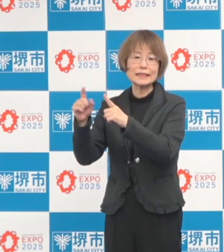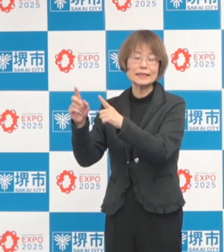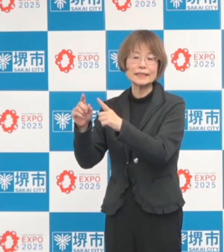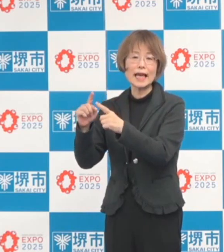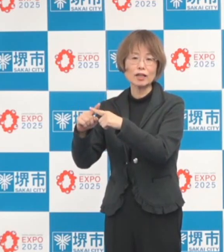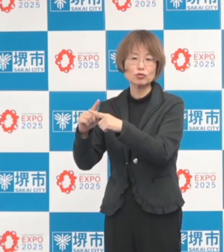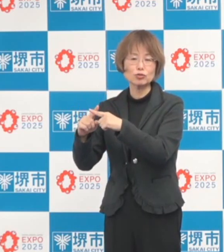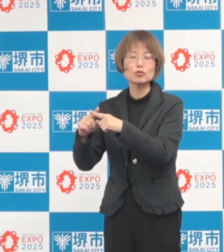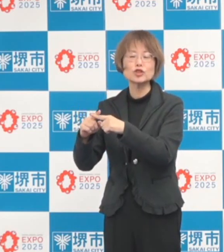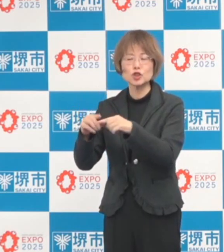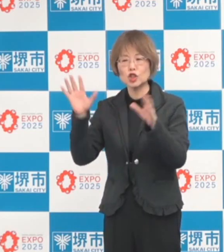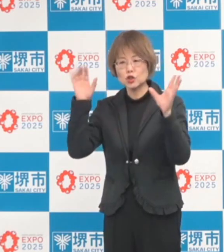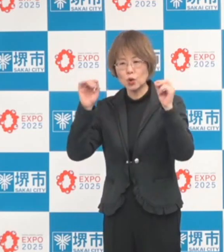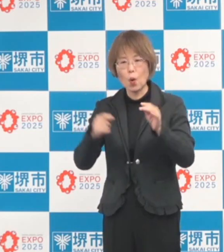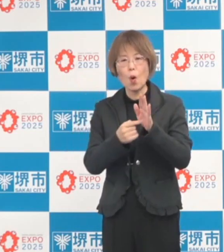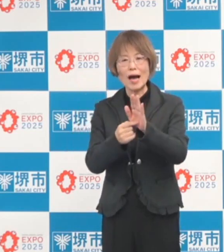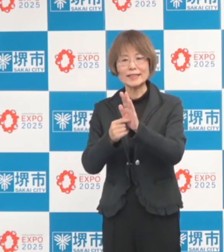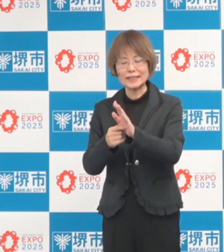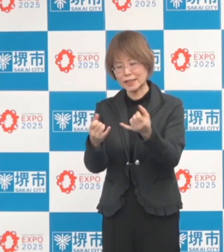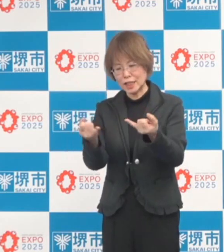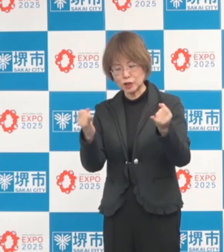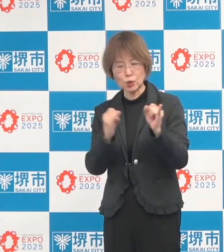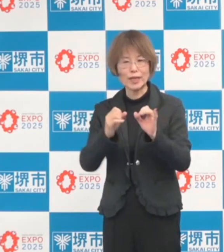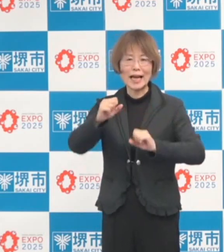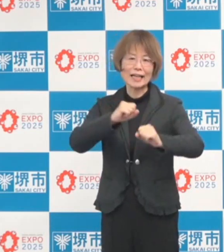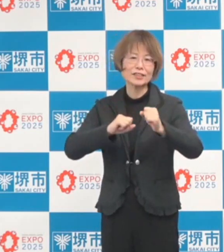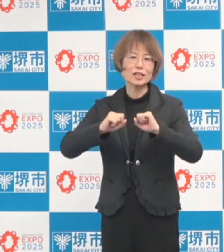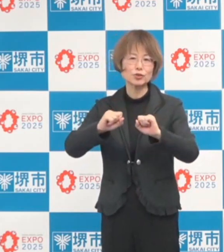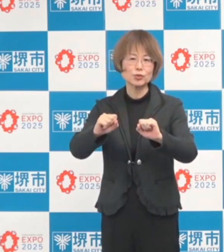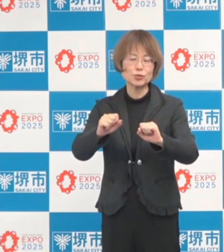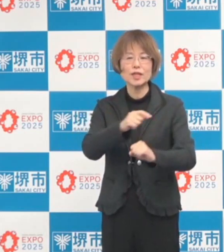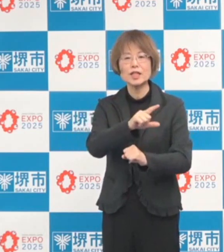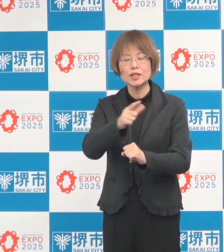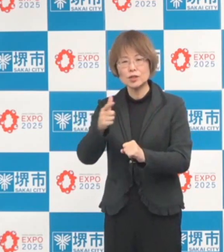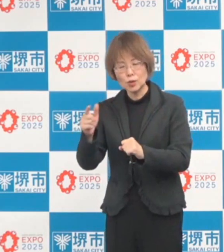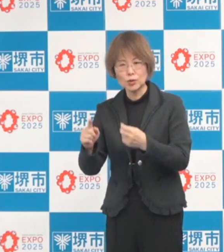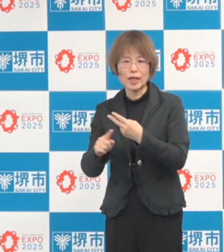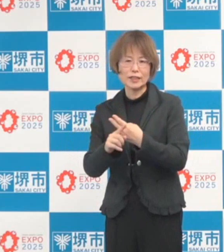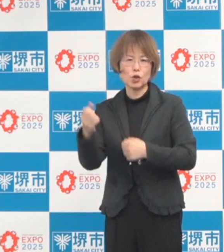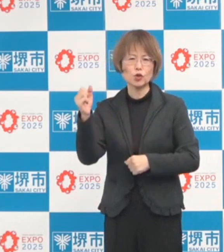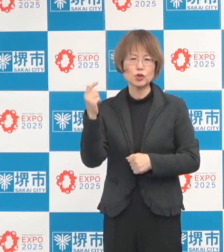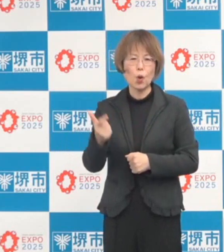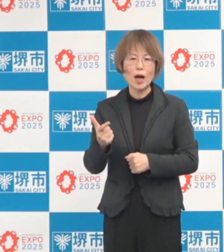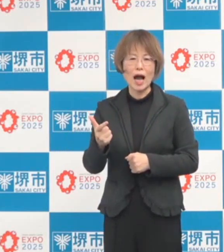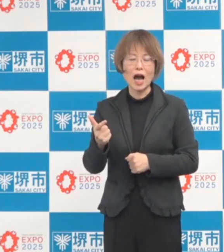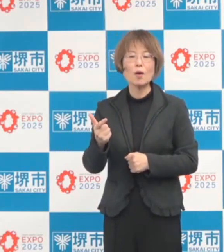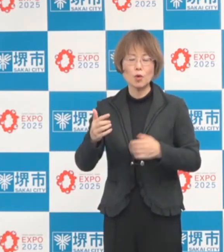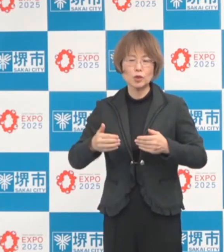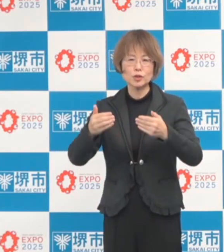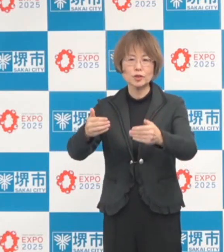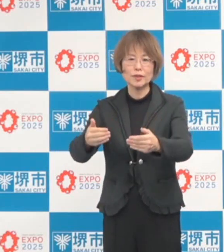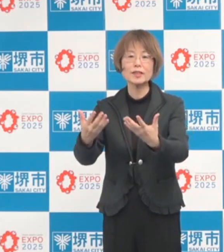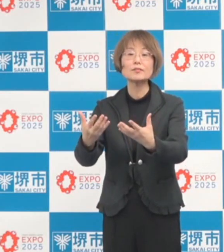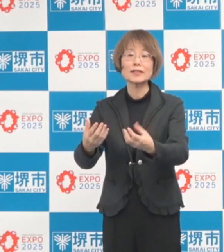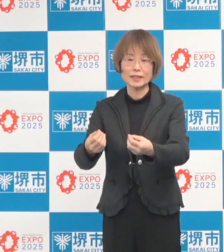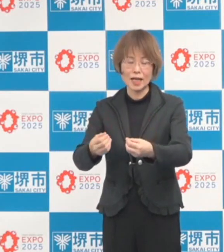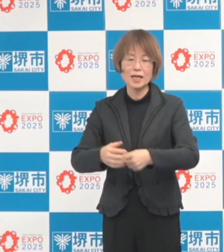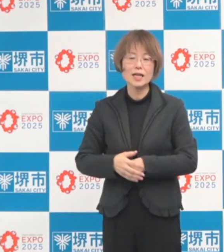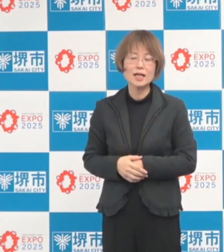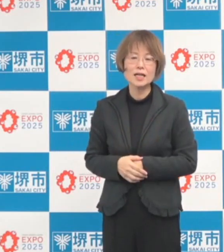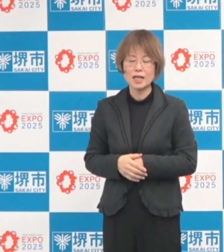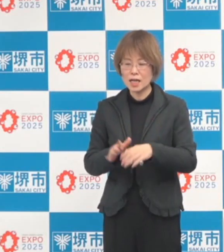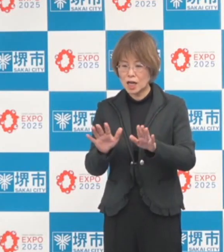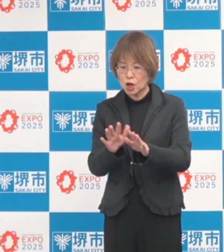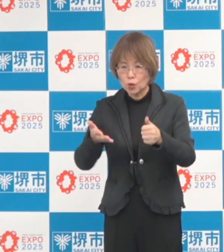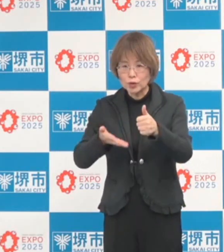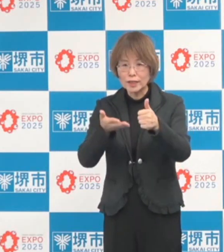信の強化、女性活躍、さまざま区役所の機能強化、改革も進めてまいりまして、子育て支